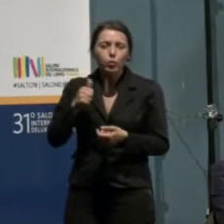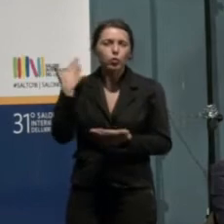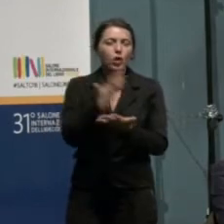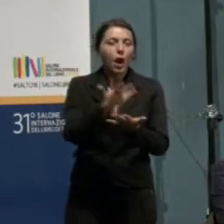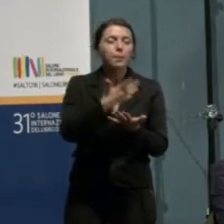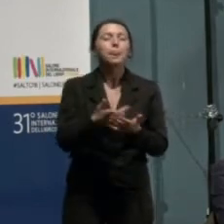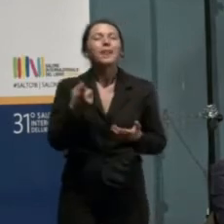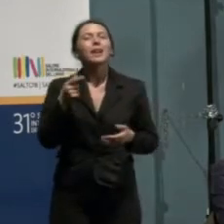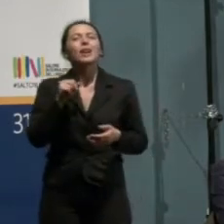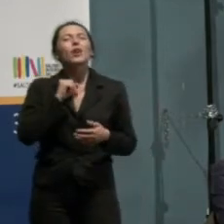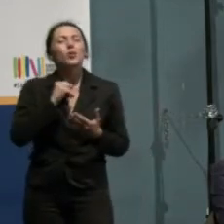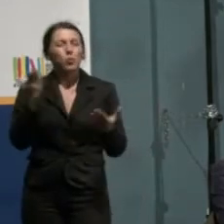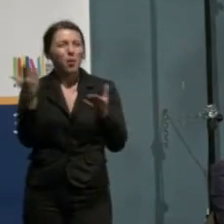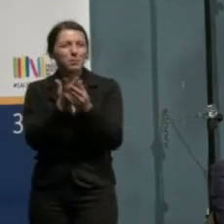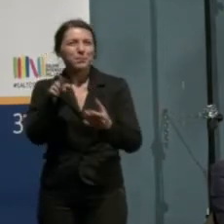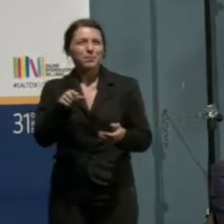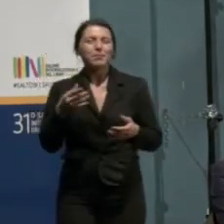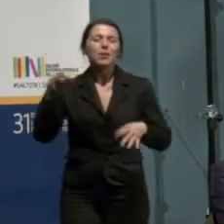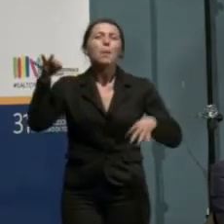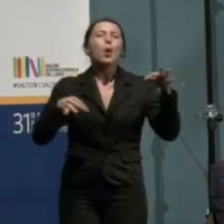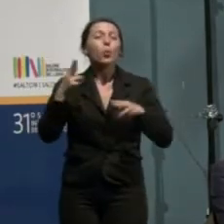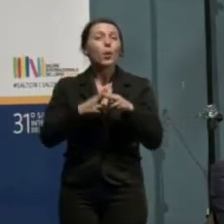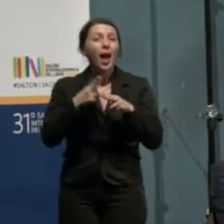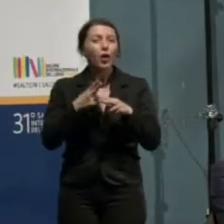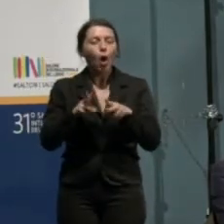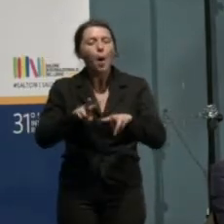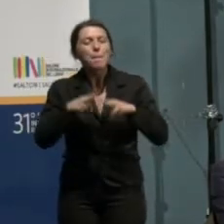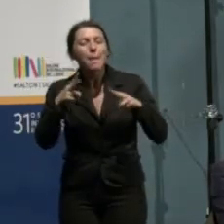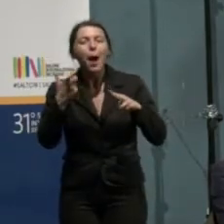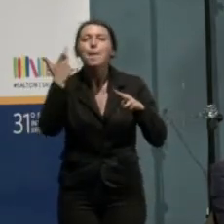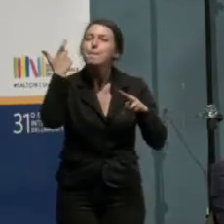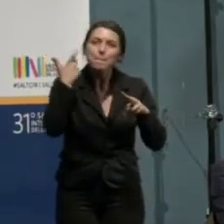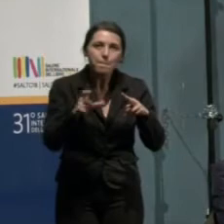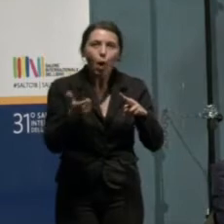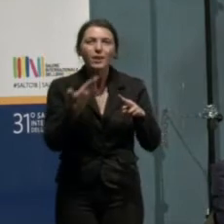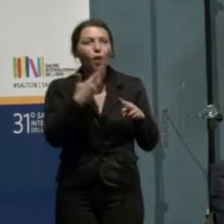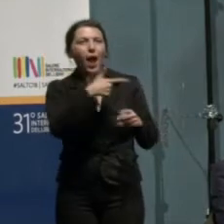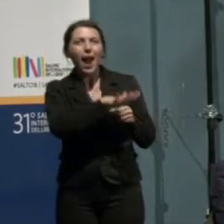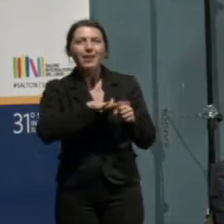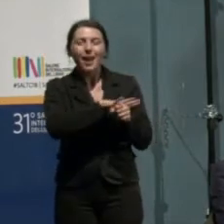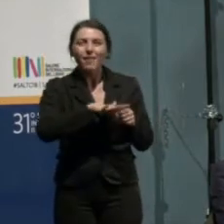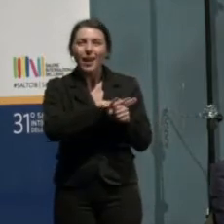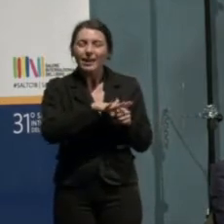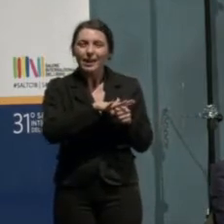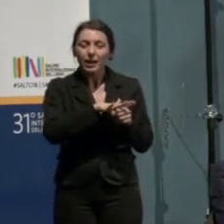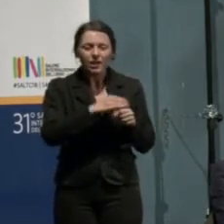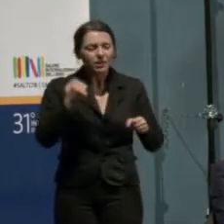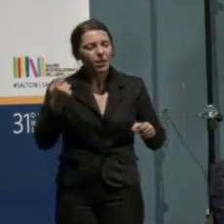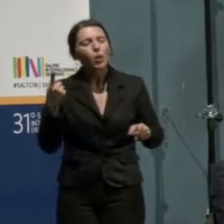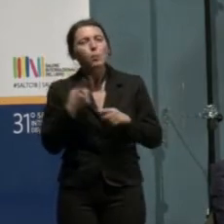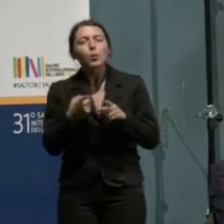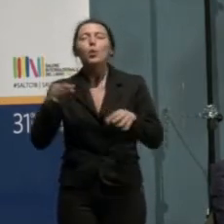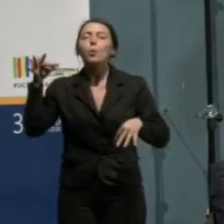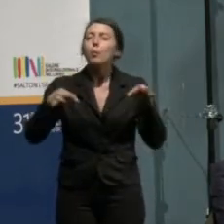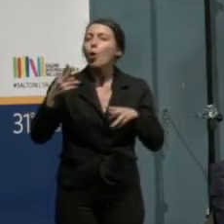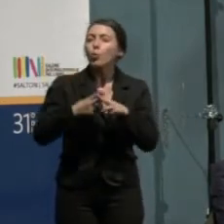procura di roma sull'omicidio giro regioni c'è tutto quello che noi sappiamo lo dobbiamo alla forza determinazione della famiglia allo stadio della procura di